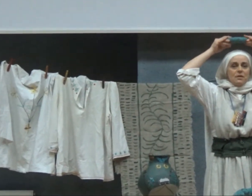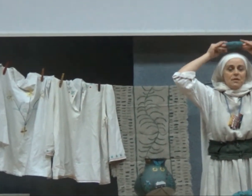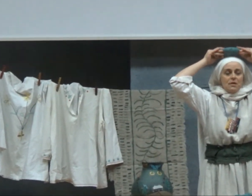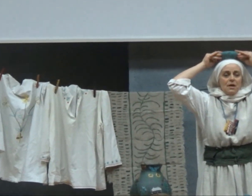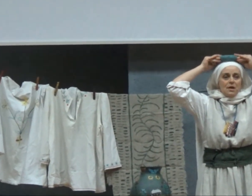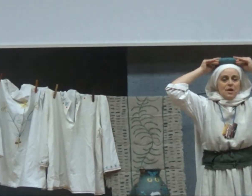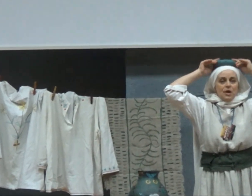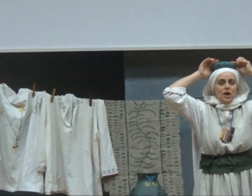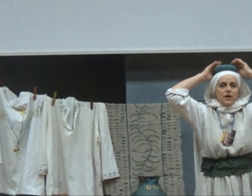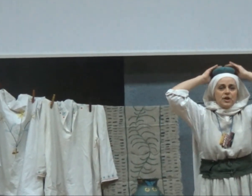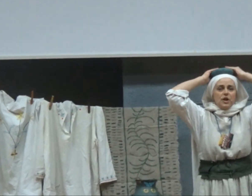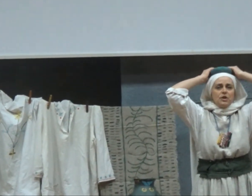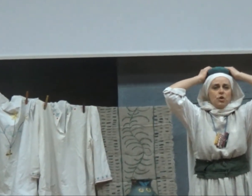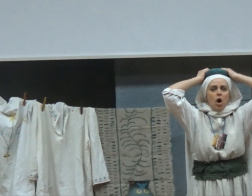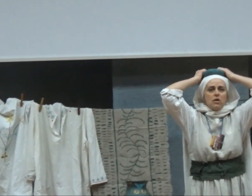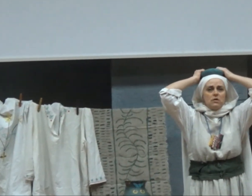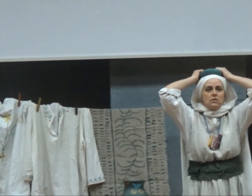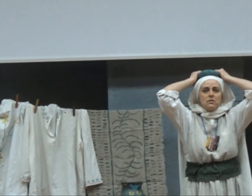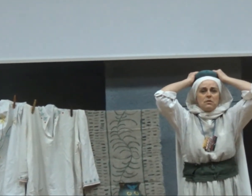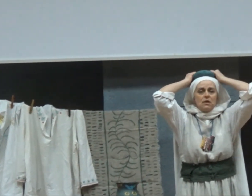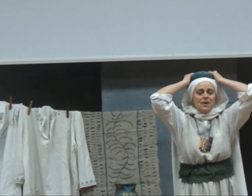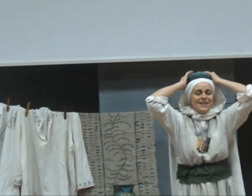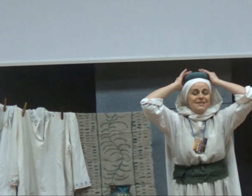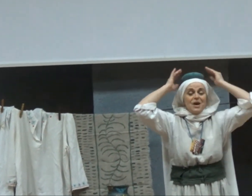priimti ir kito